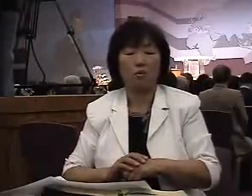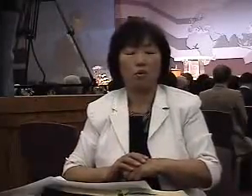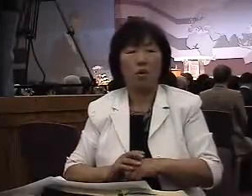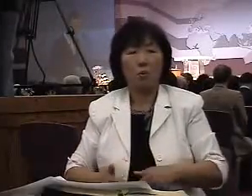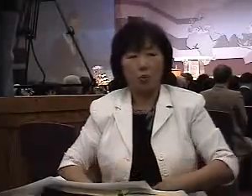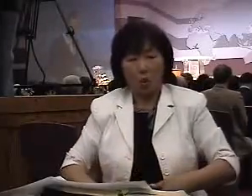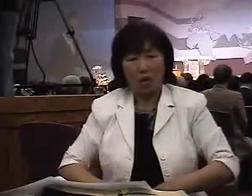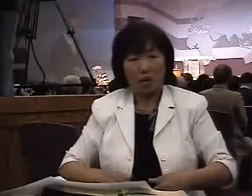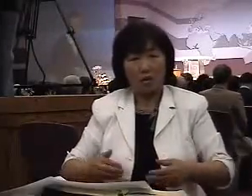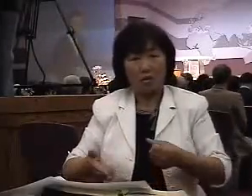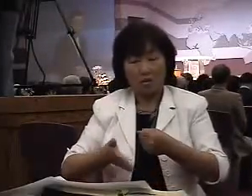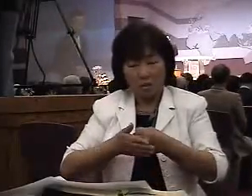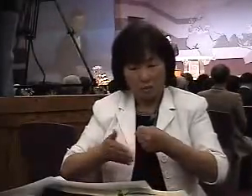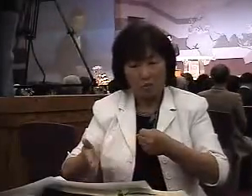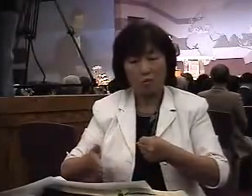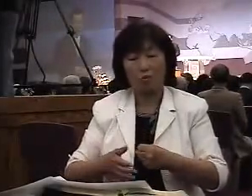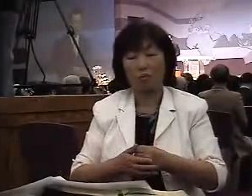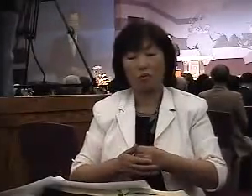필요하기 때문에,